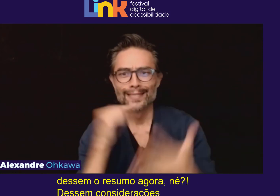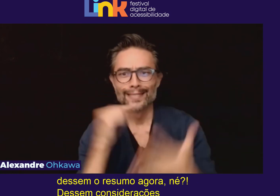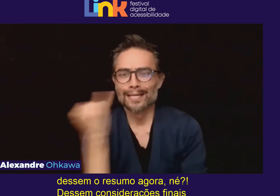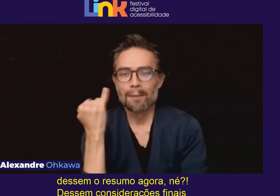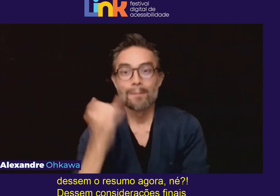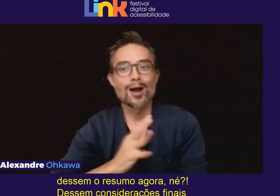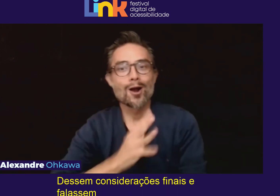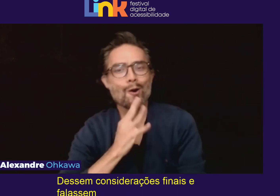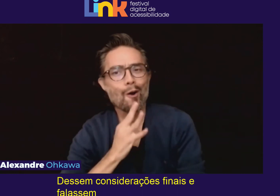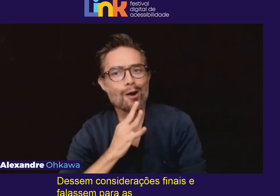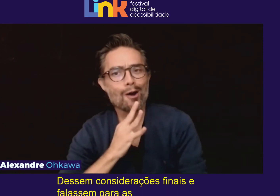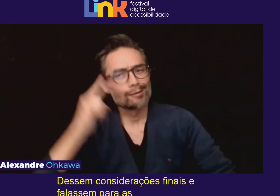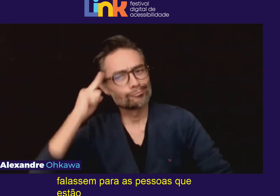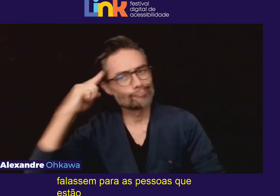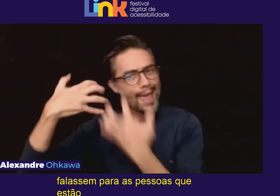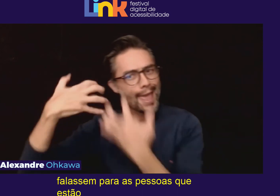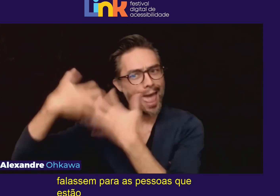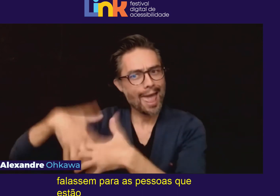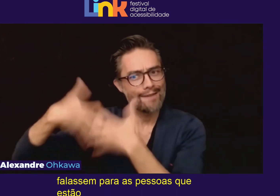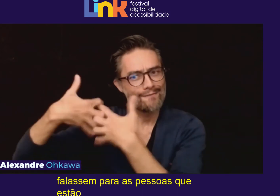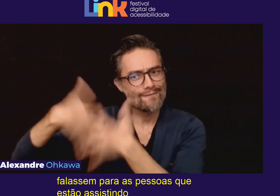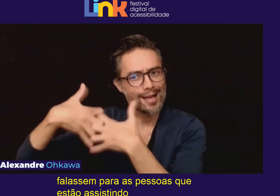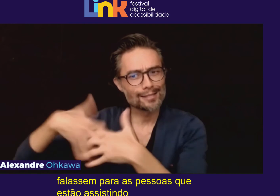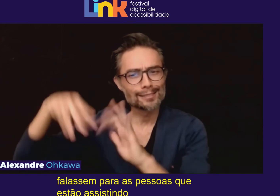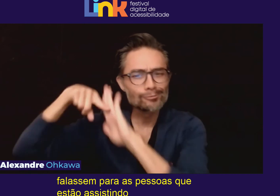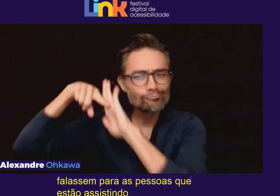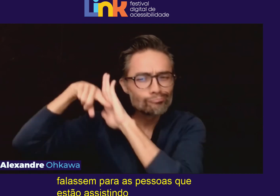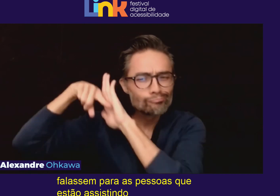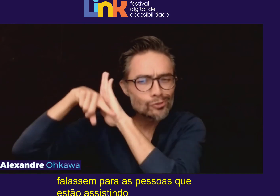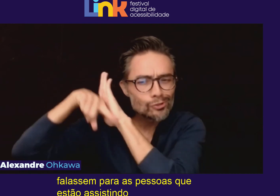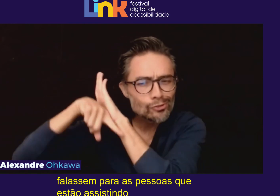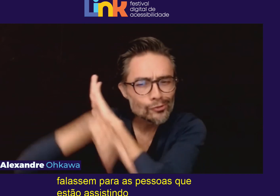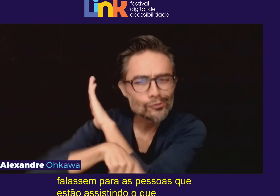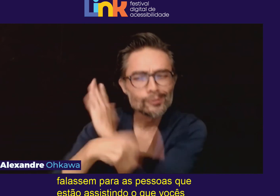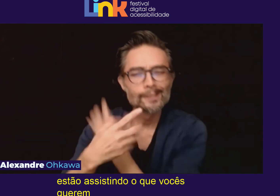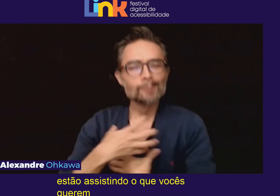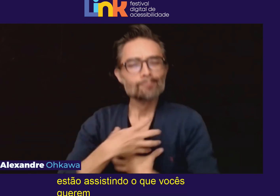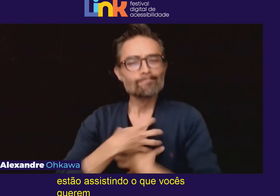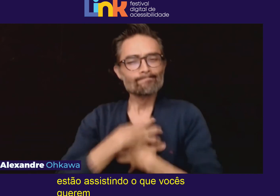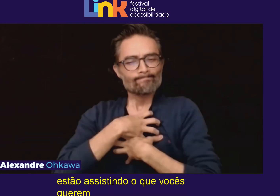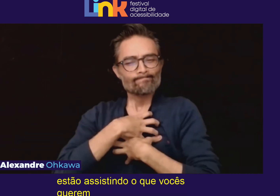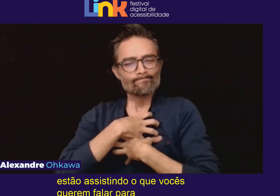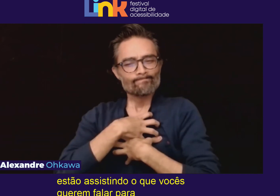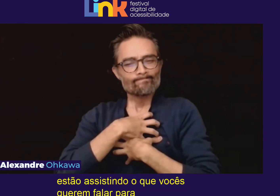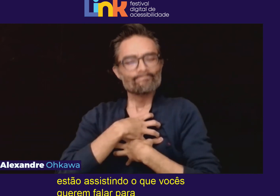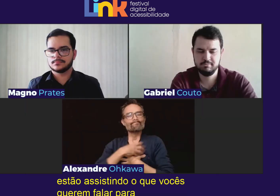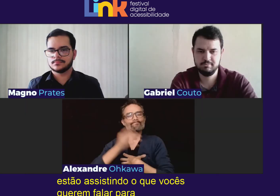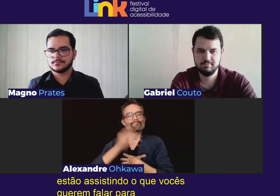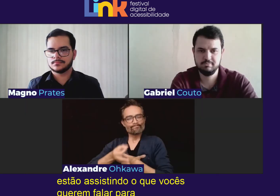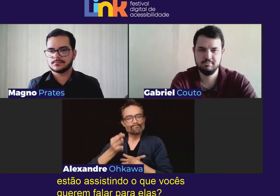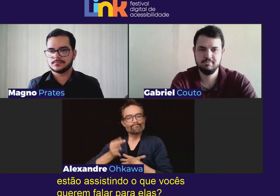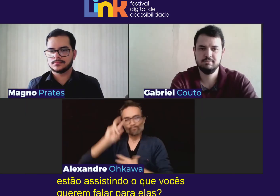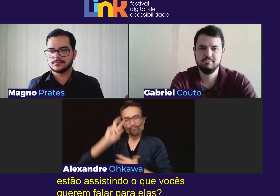estão assistindo o que vocês querem falar para elas, influenciar, para que elas reflitam, para que elas